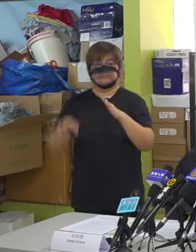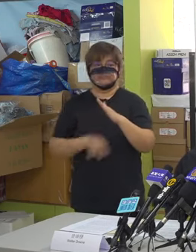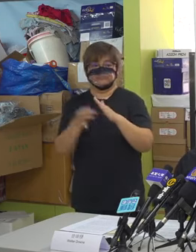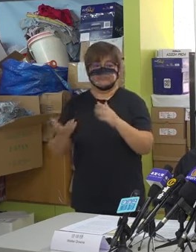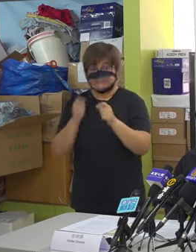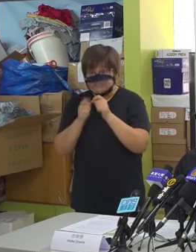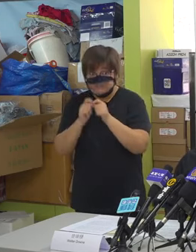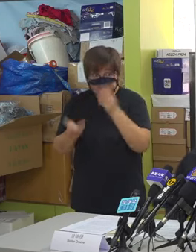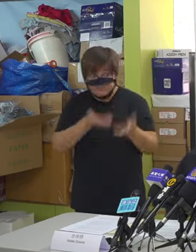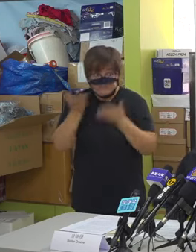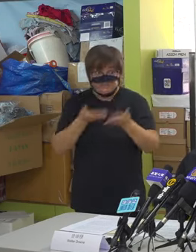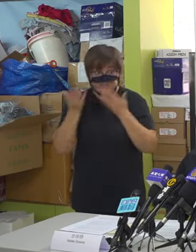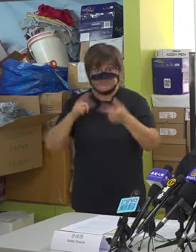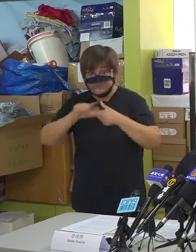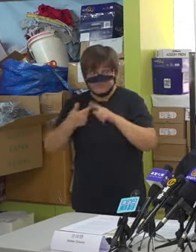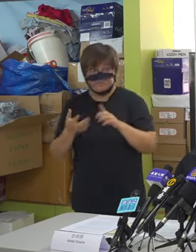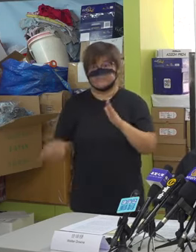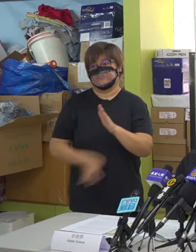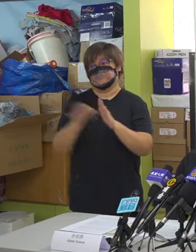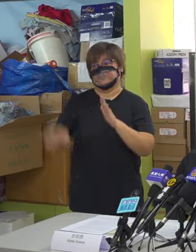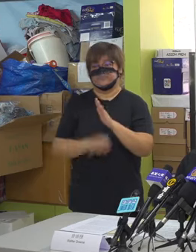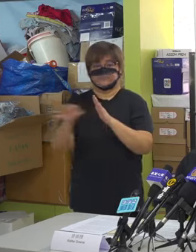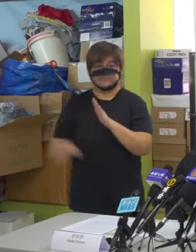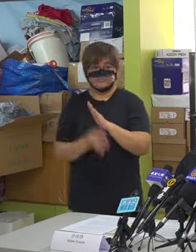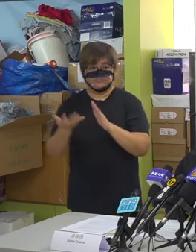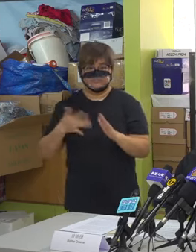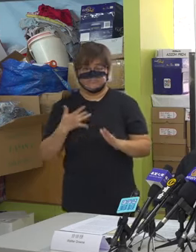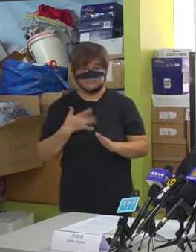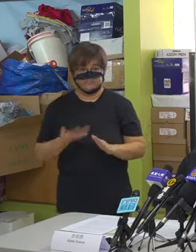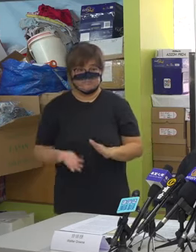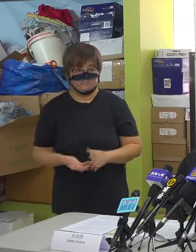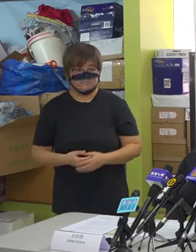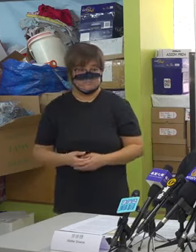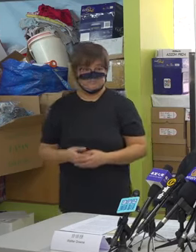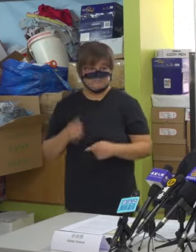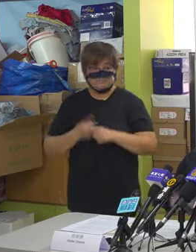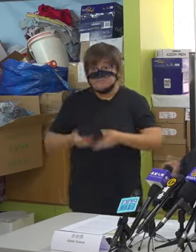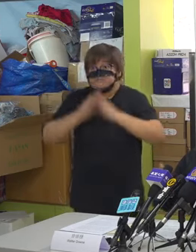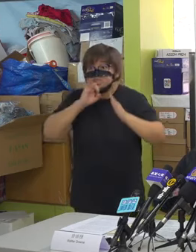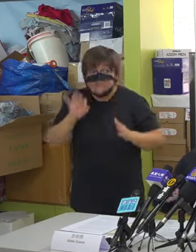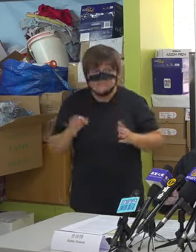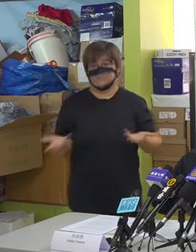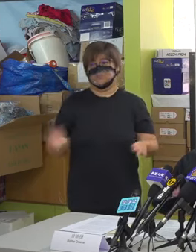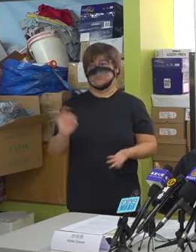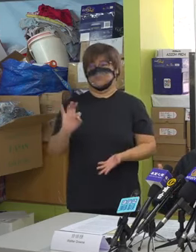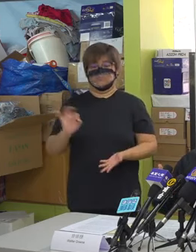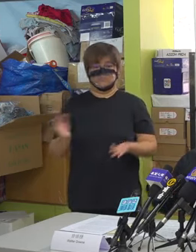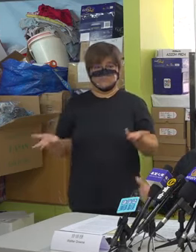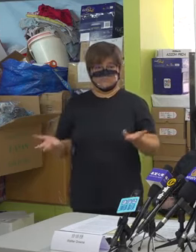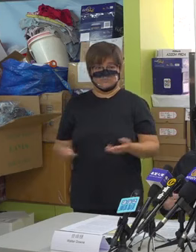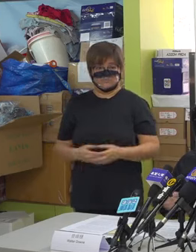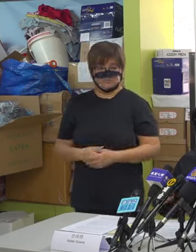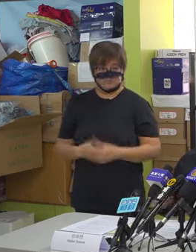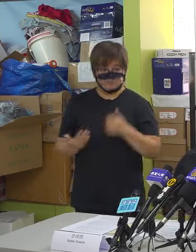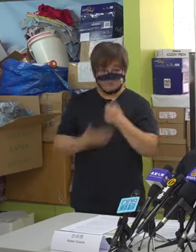檢討委員會係不足，而且係唔能夠去令呢個社會進一步去愈